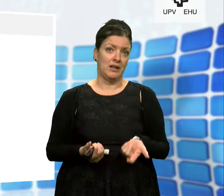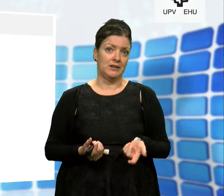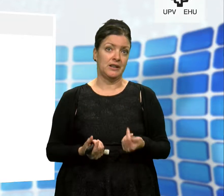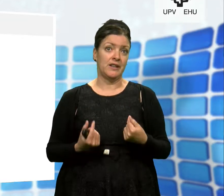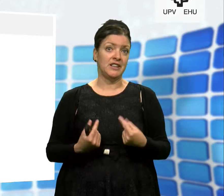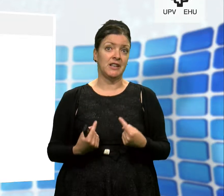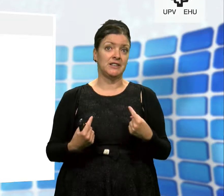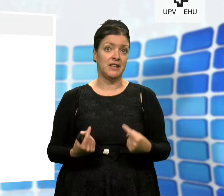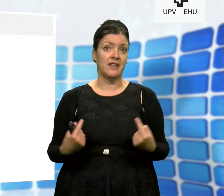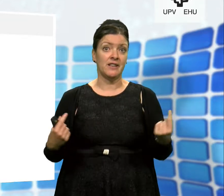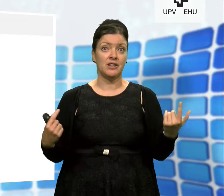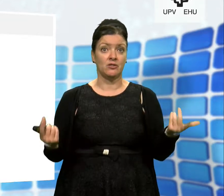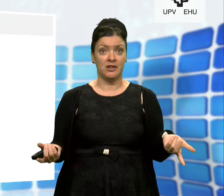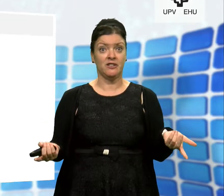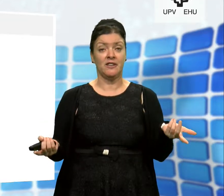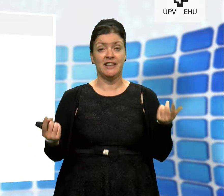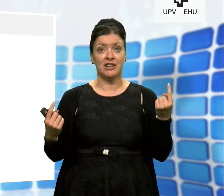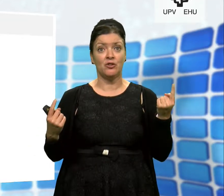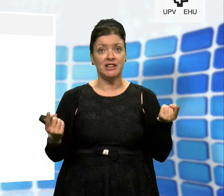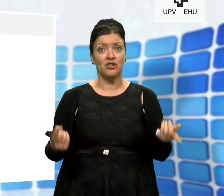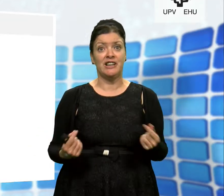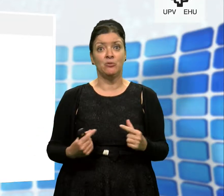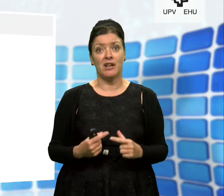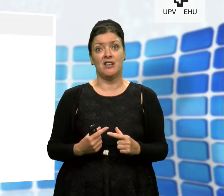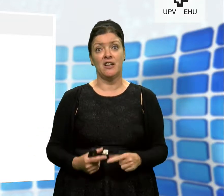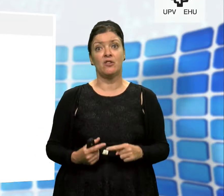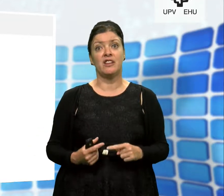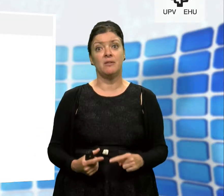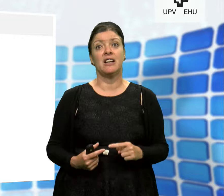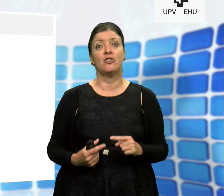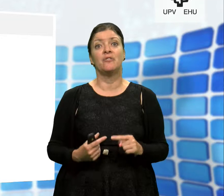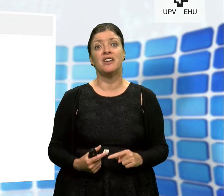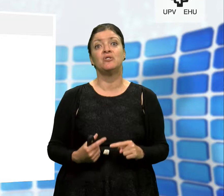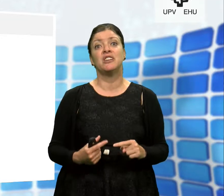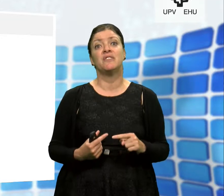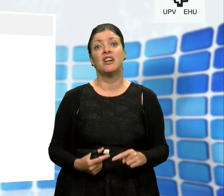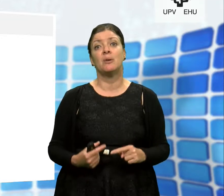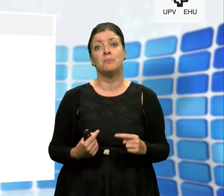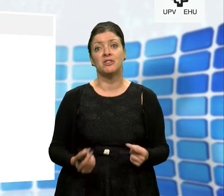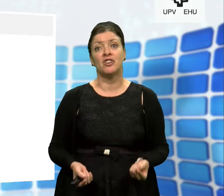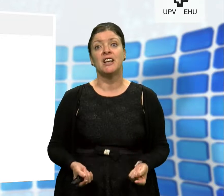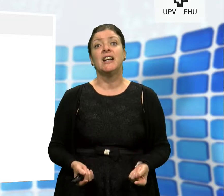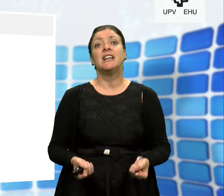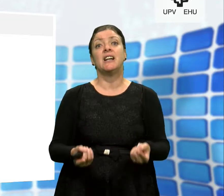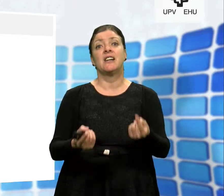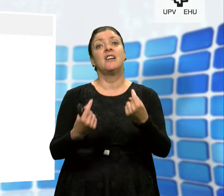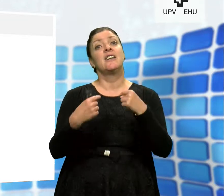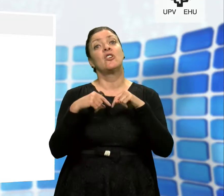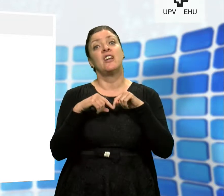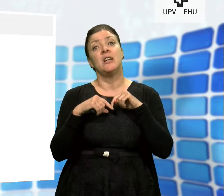Se necesita la existencia de ese contexto en una realidad objetiva que le confiere un significado a mi persona y a la realidad social. Y para